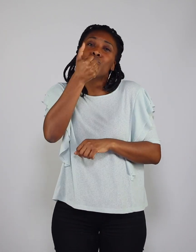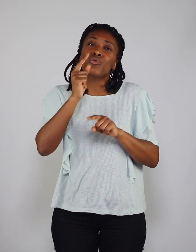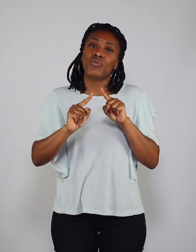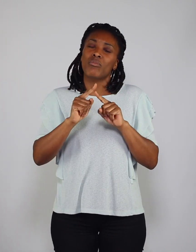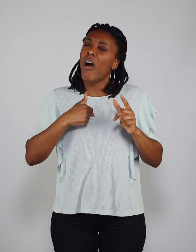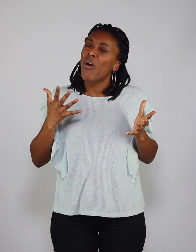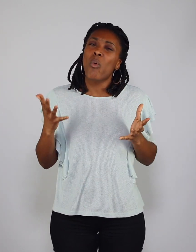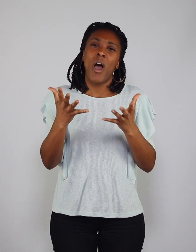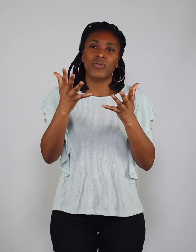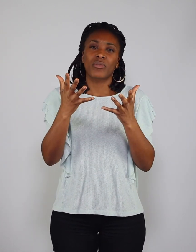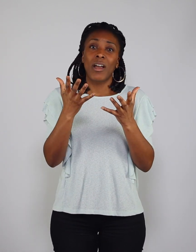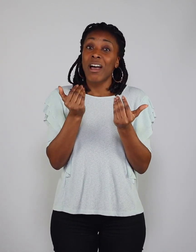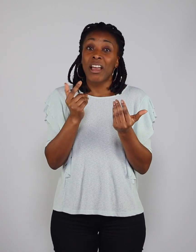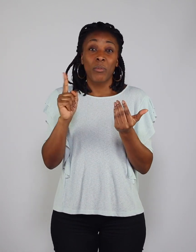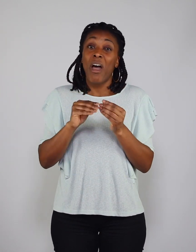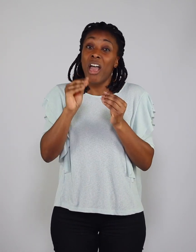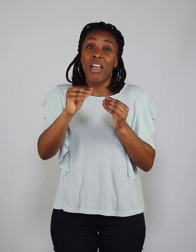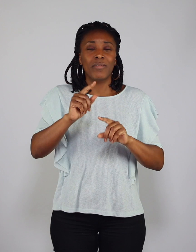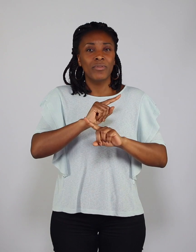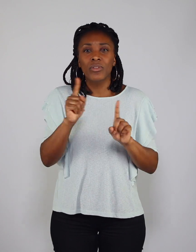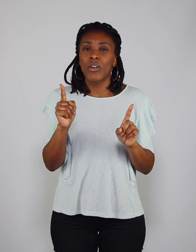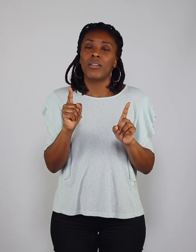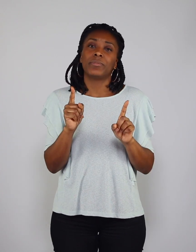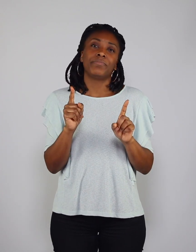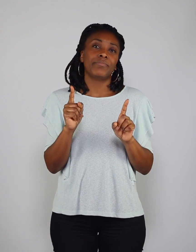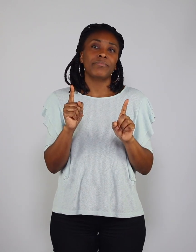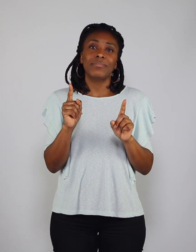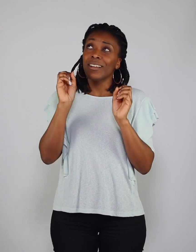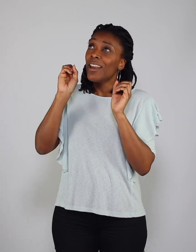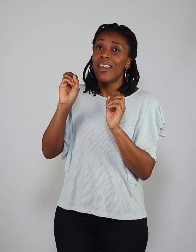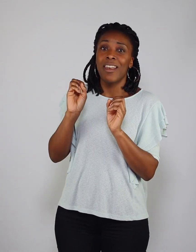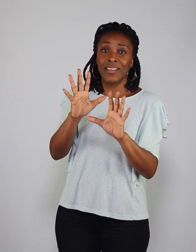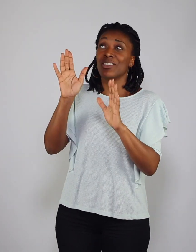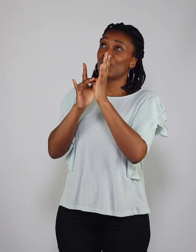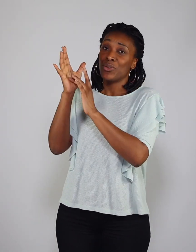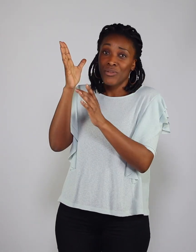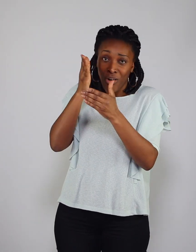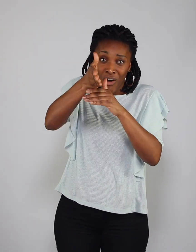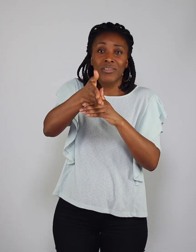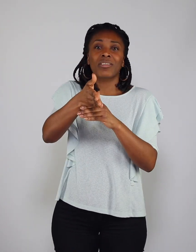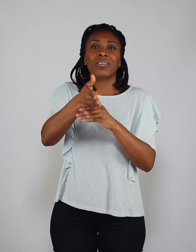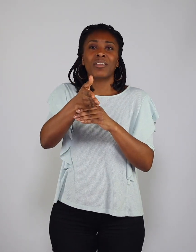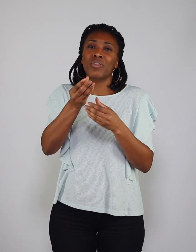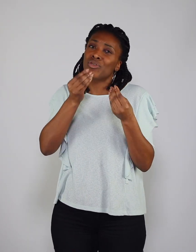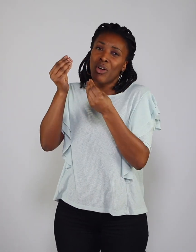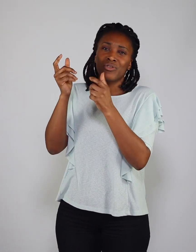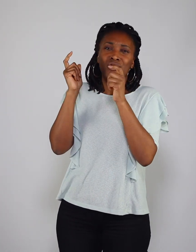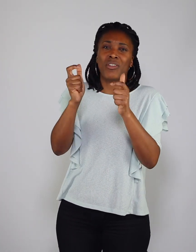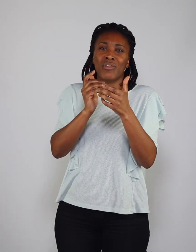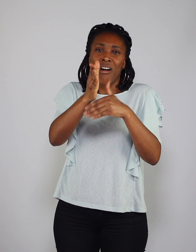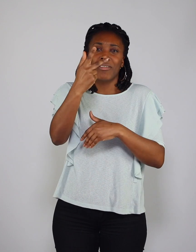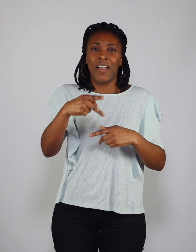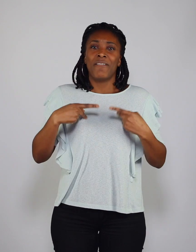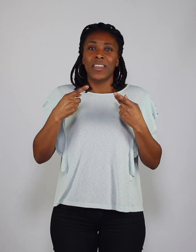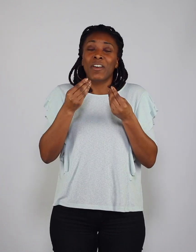chose aujourd'hui, vraiment je t'encourage, n'attends pas plus. Donne une opportunité à Jésus-Christ de rentrer dans ta vie. Laisse-lui une chance qui